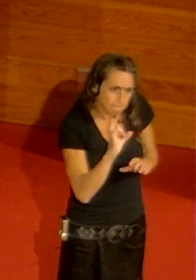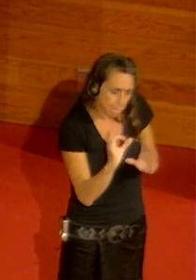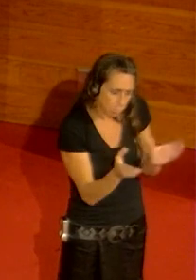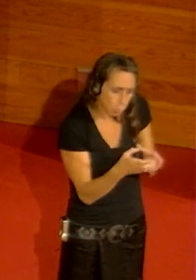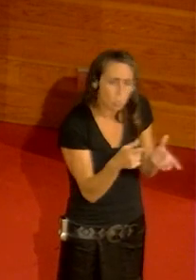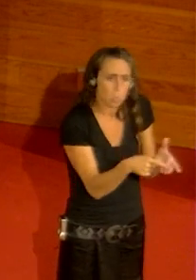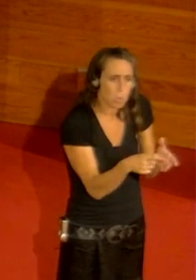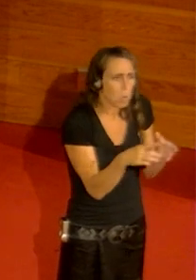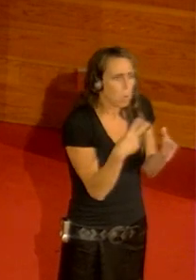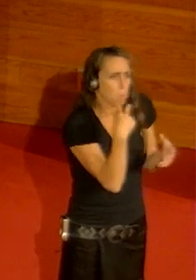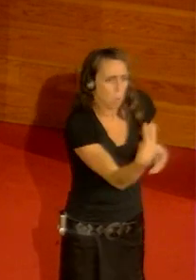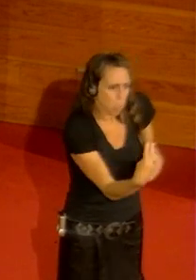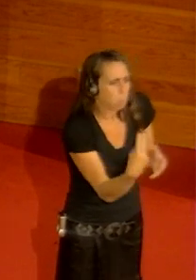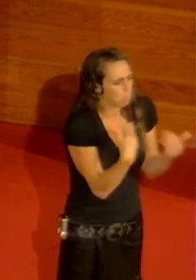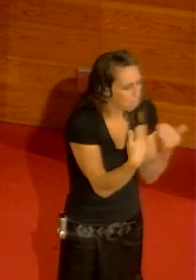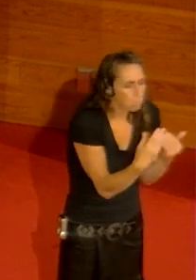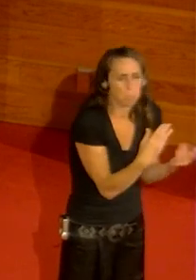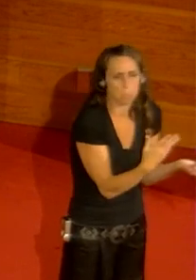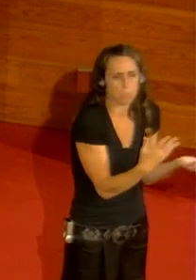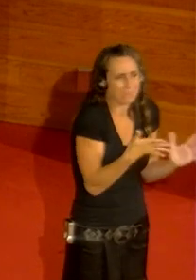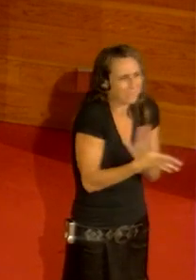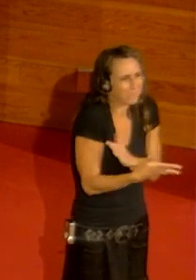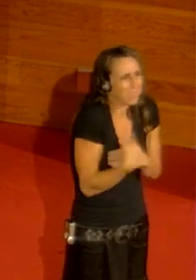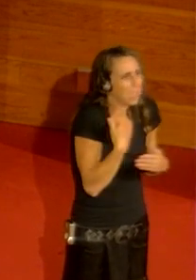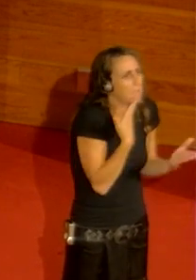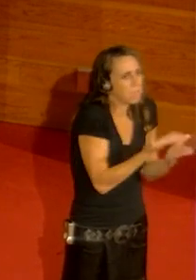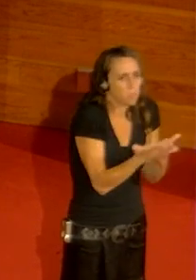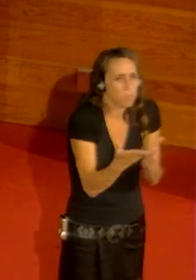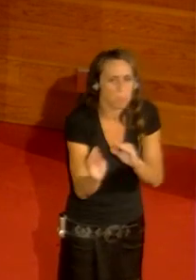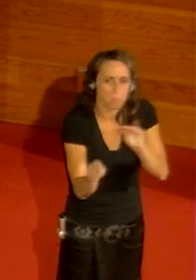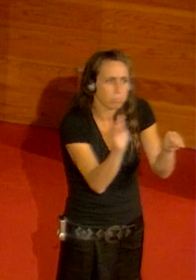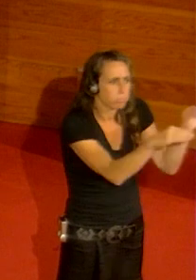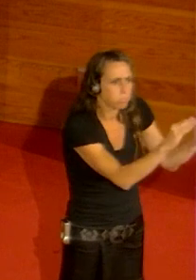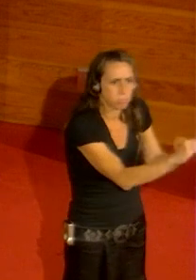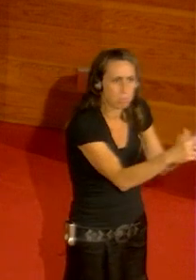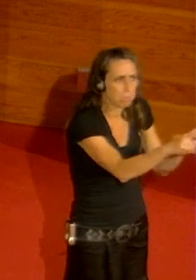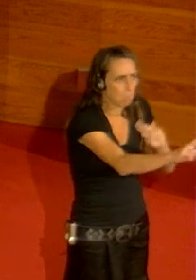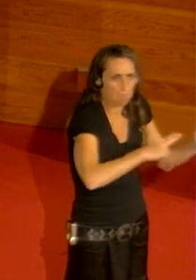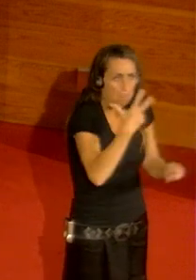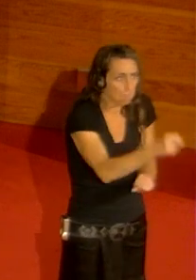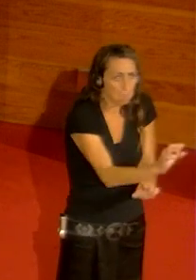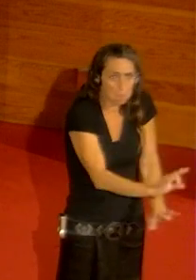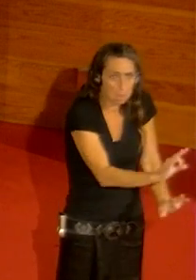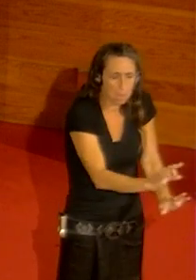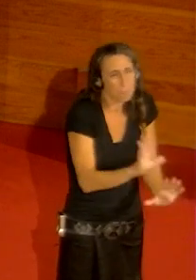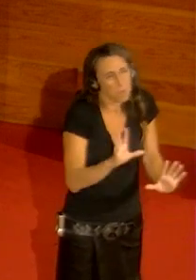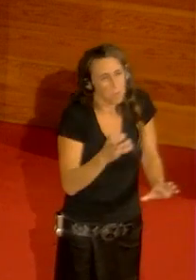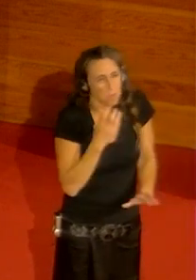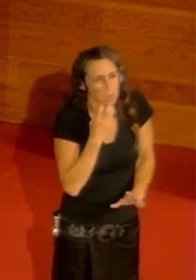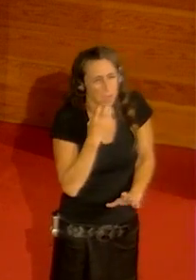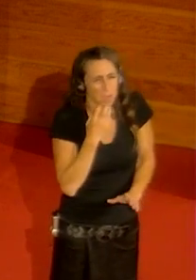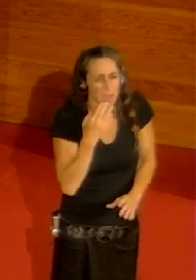Nadie me ha negado la bueno sé a la compañía de televisión española creo que el multi de Jerusalén